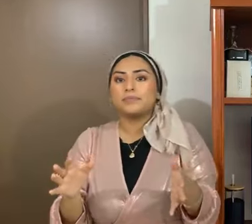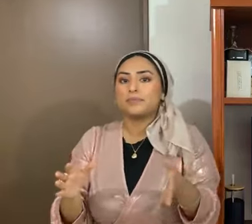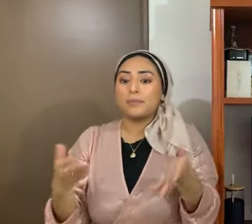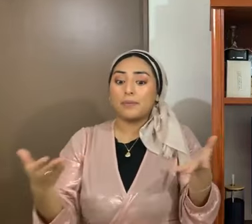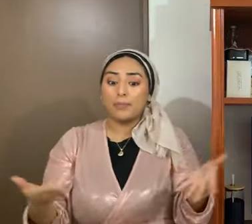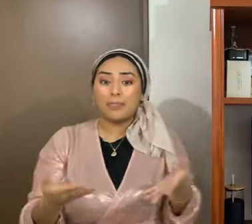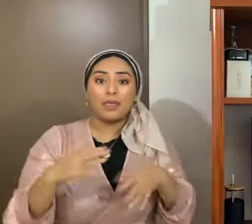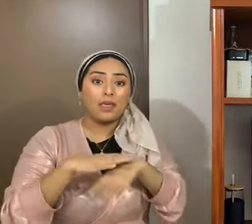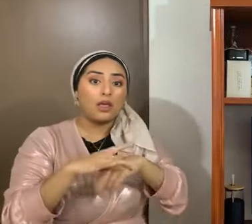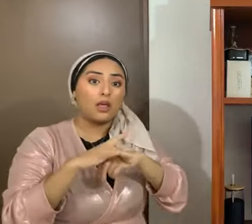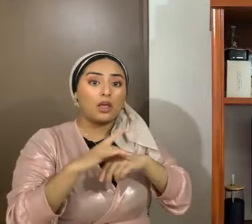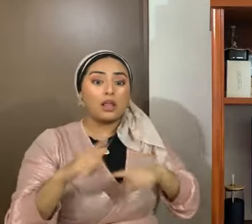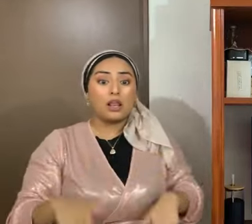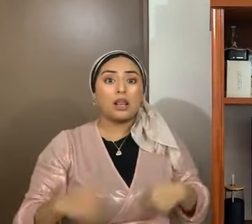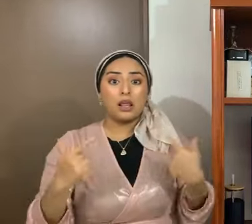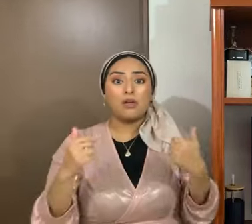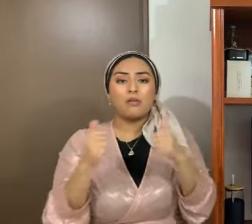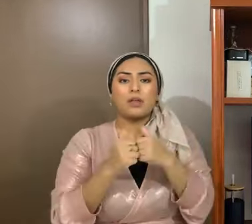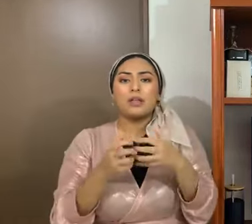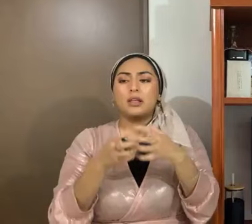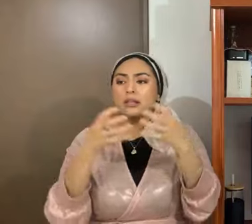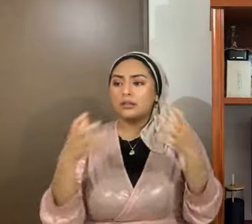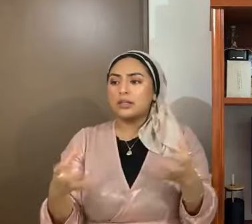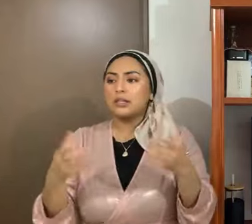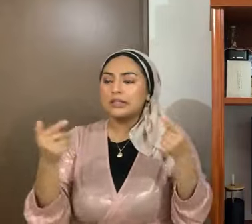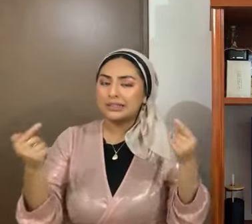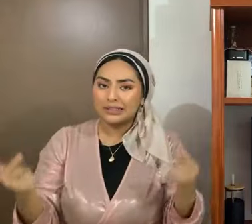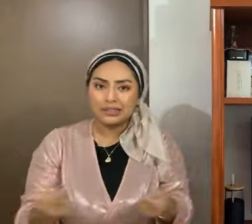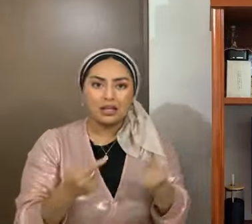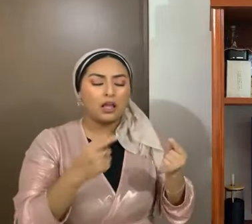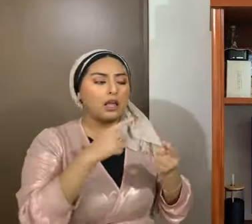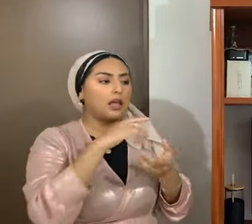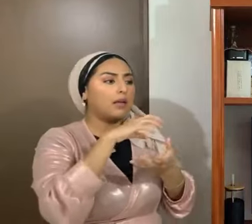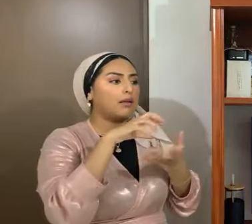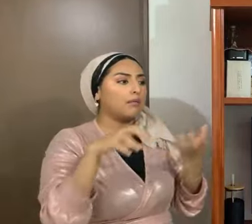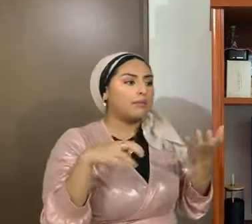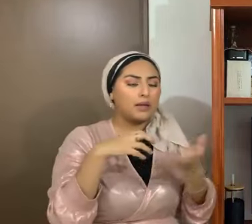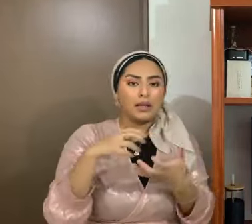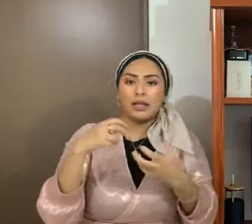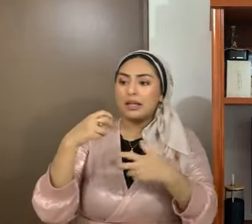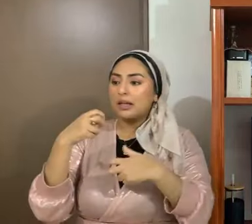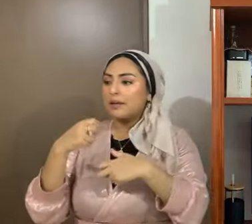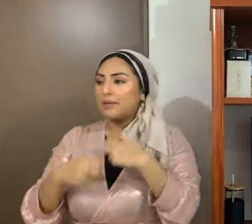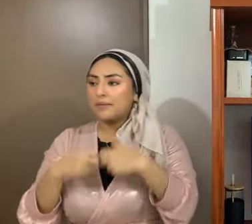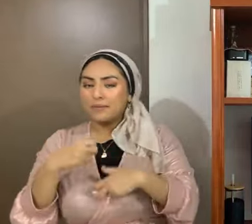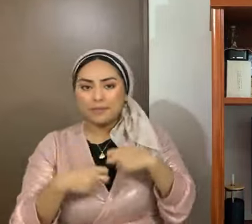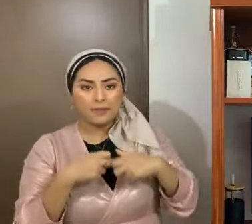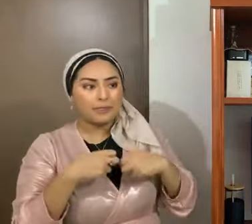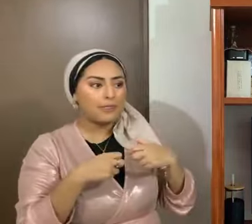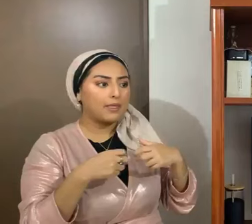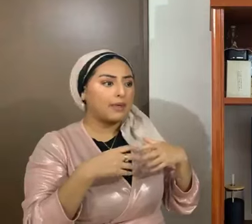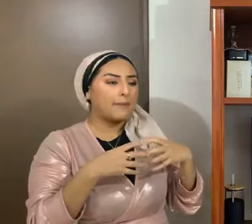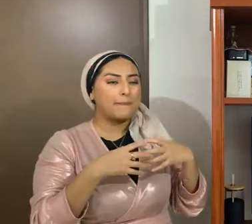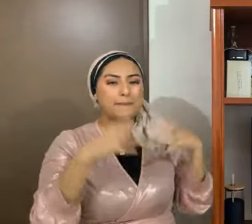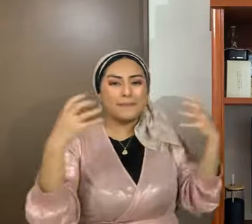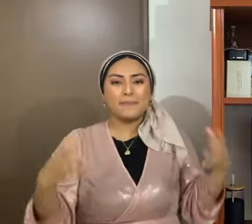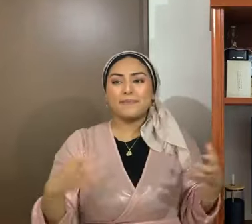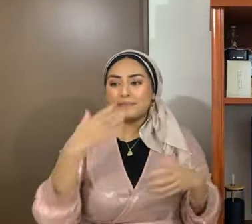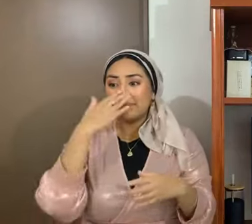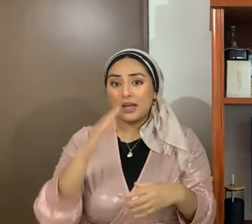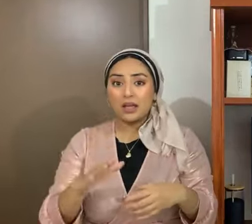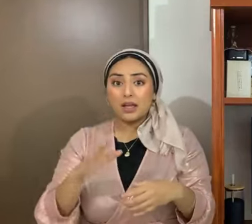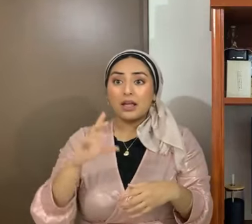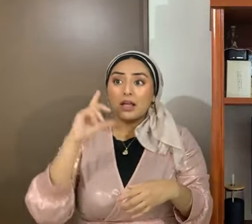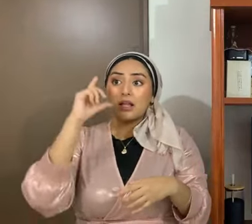que aquí en la tierra se viviera con pecado, se viviera en desorden, con problemas, con tantas cosas tan feas,